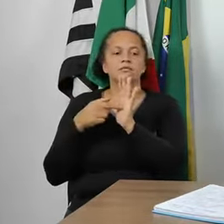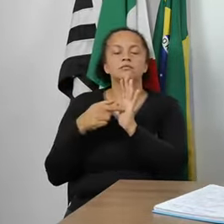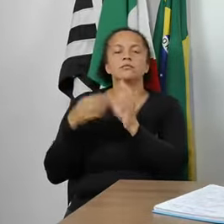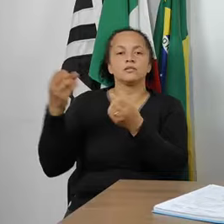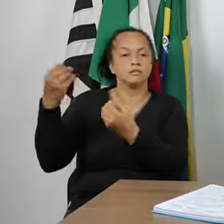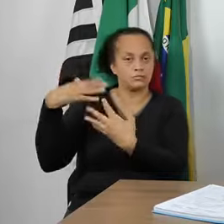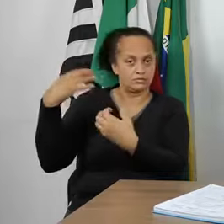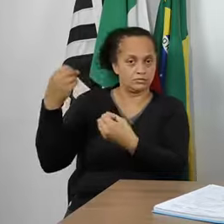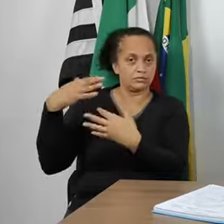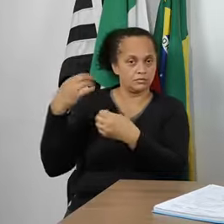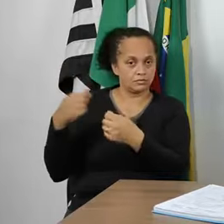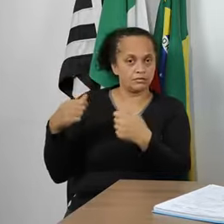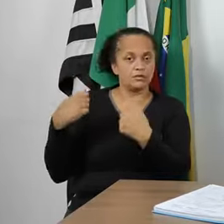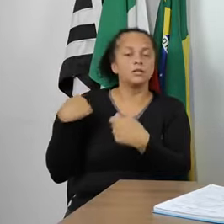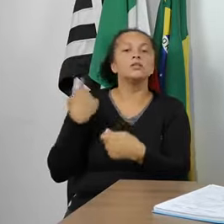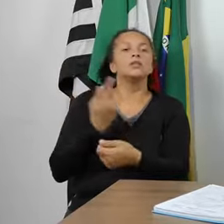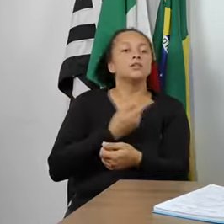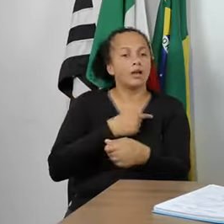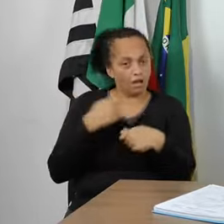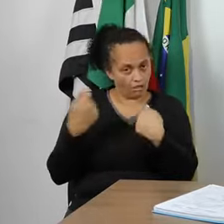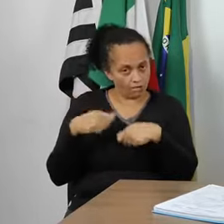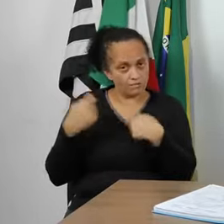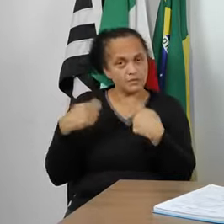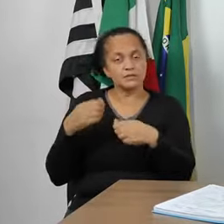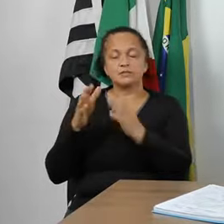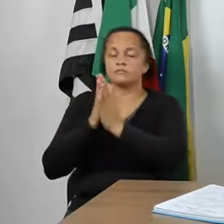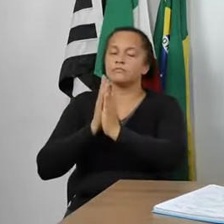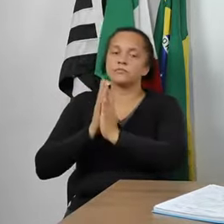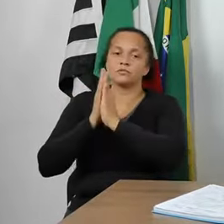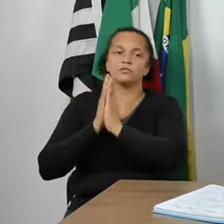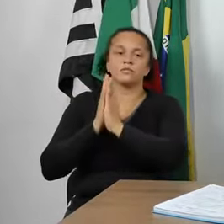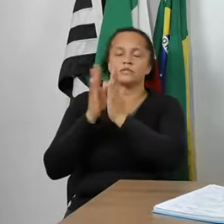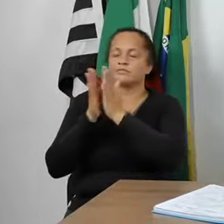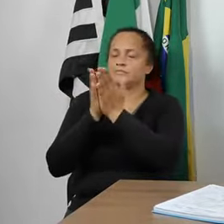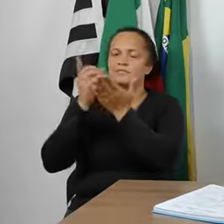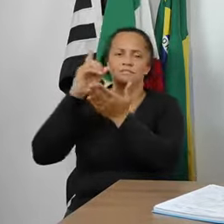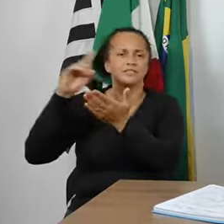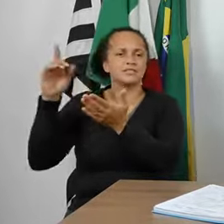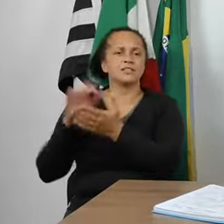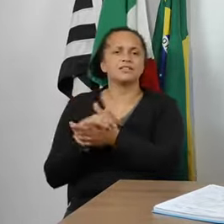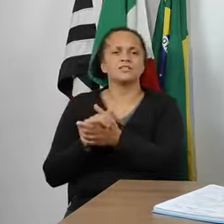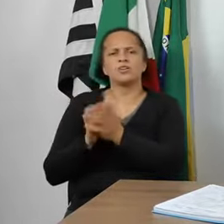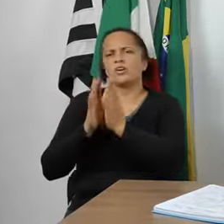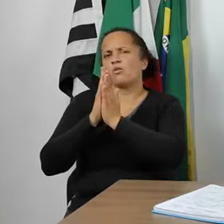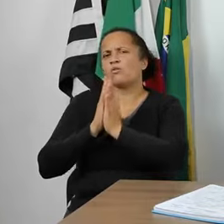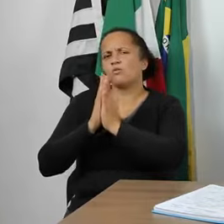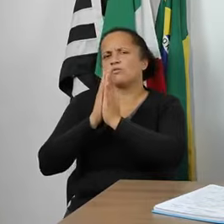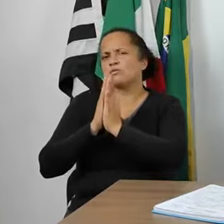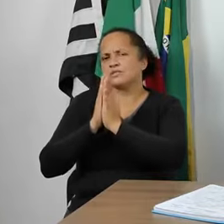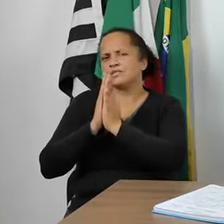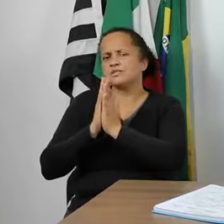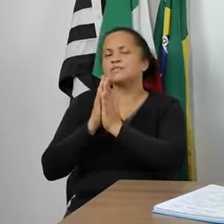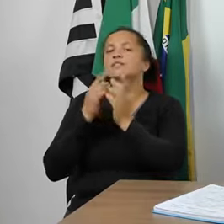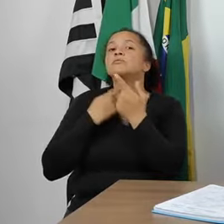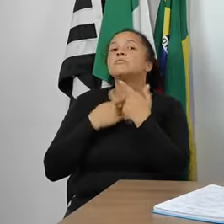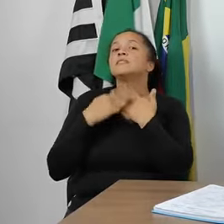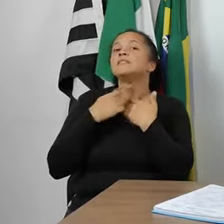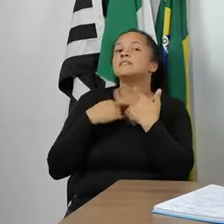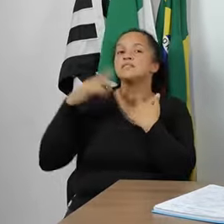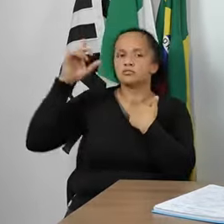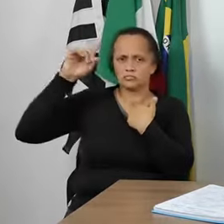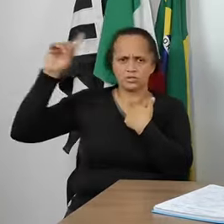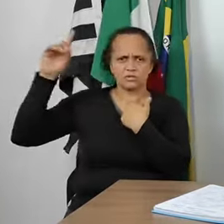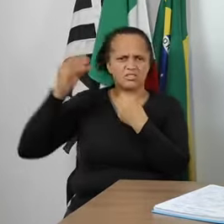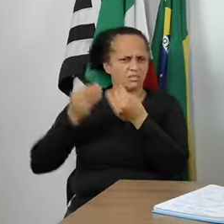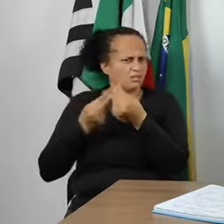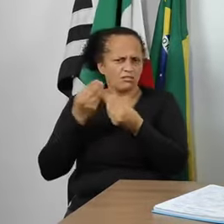orar a palavra dele, orar segundo a sua vontade. E como é que nós oramos segundo a sua vontade? Nós oramos segundo a